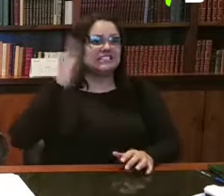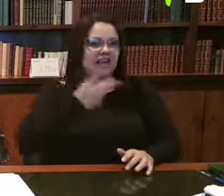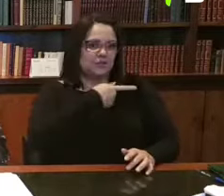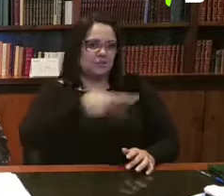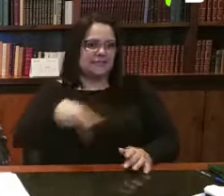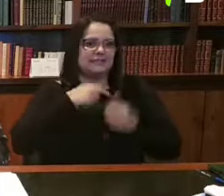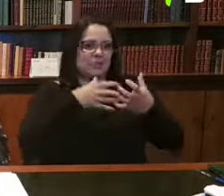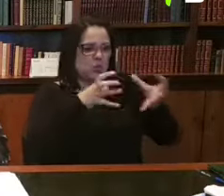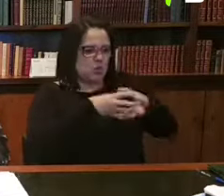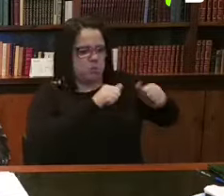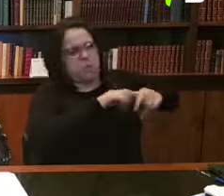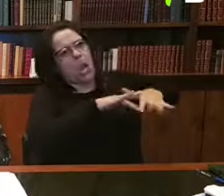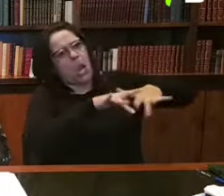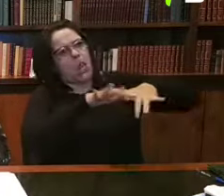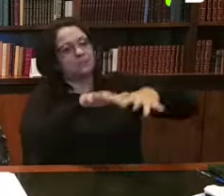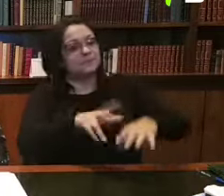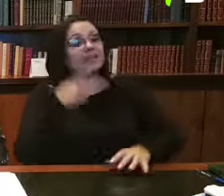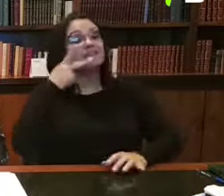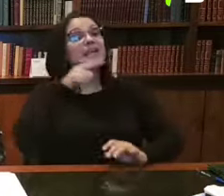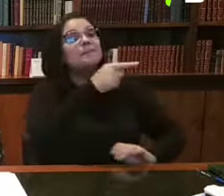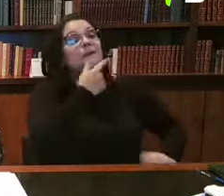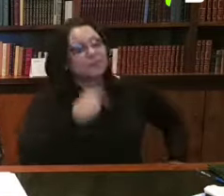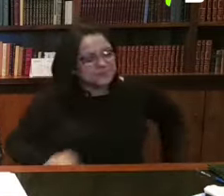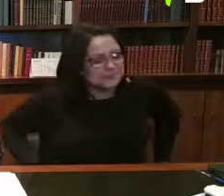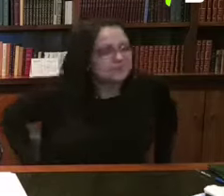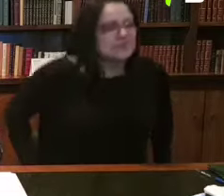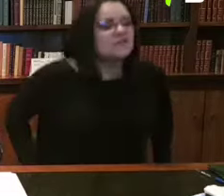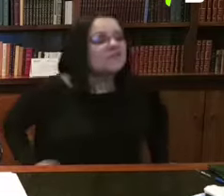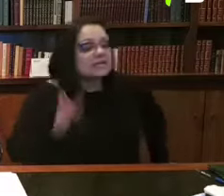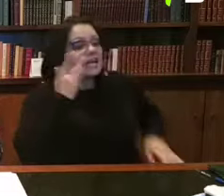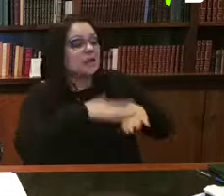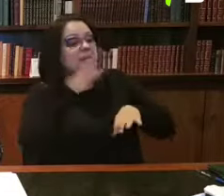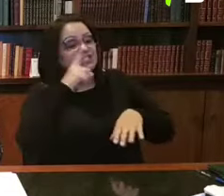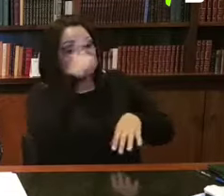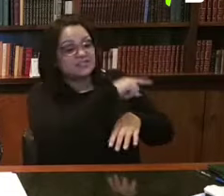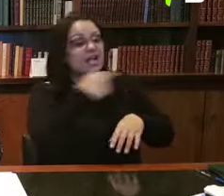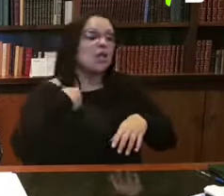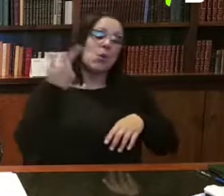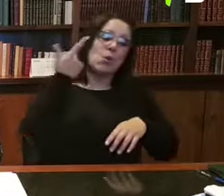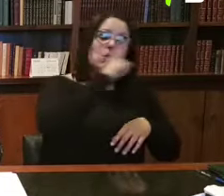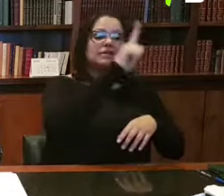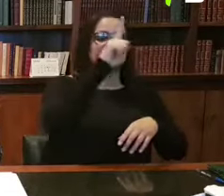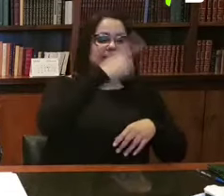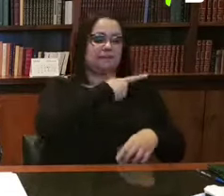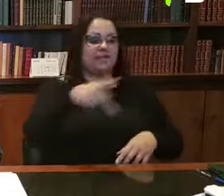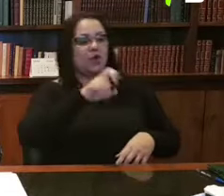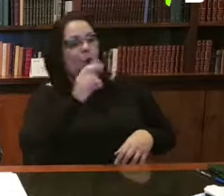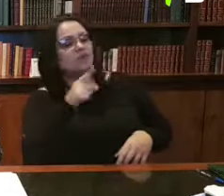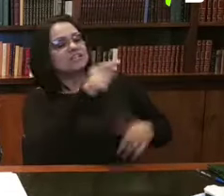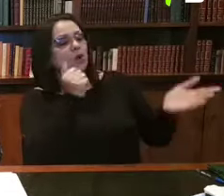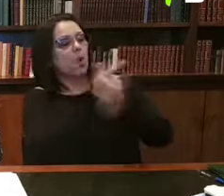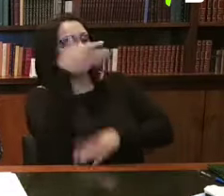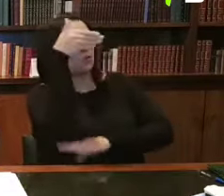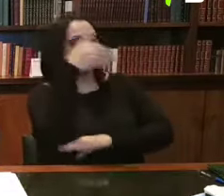aquela aquela maravilha né e daí eu falei para ele a seguinte o que que tu acha que é mais difícil eu chegar à presidência você com pressa